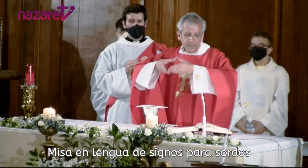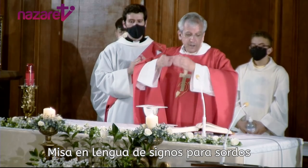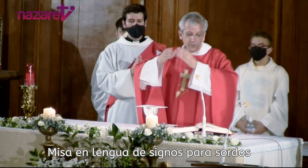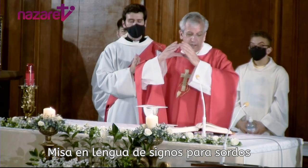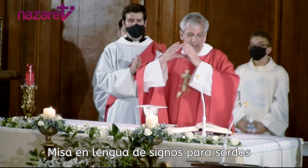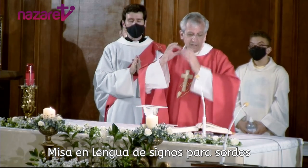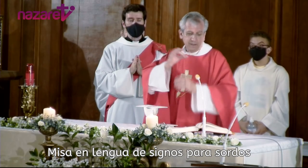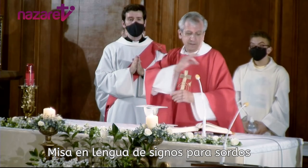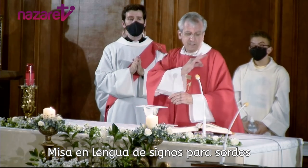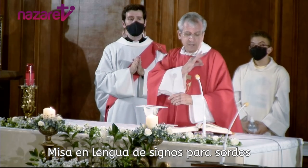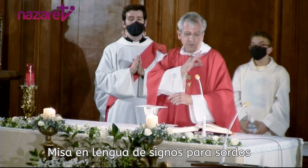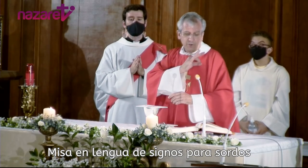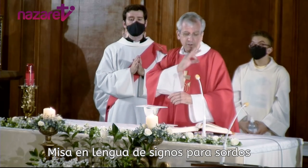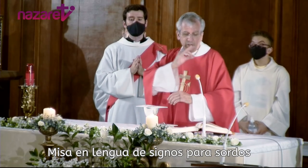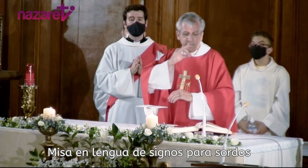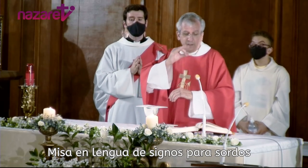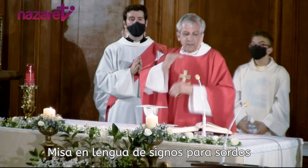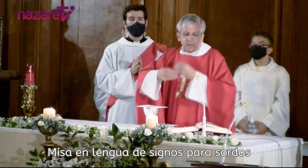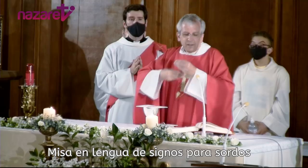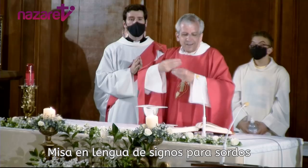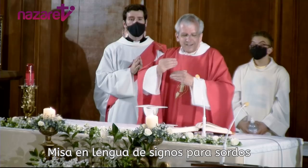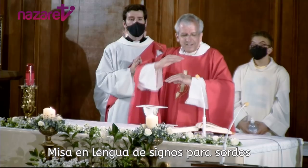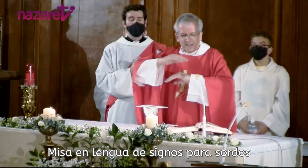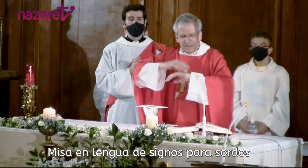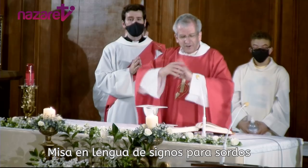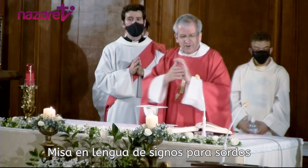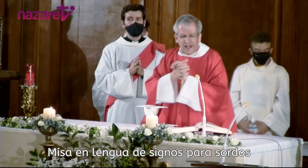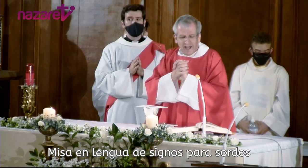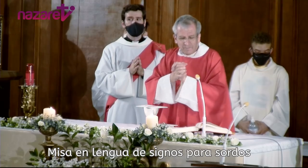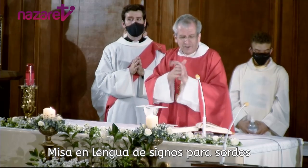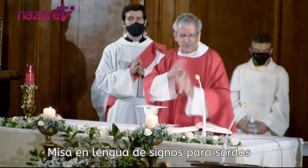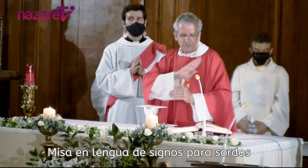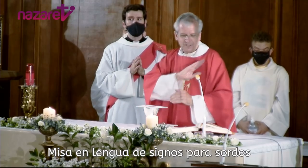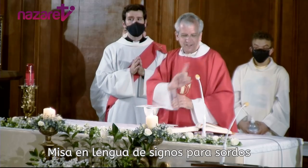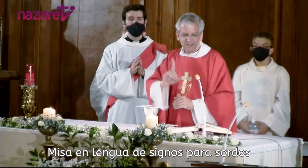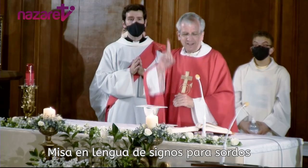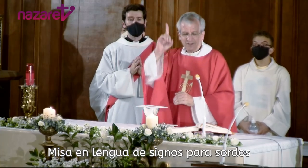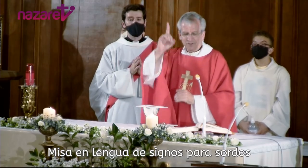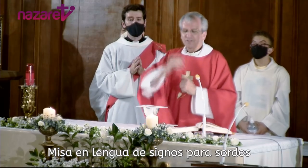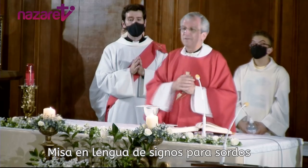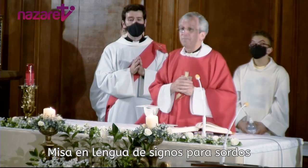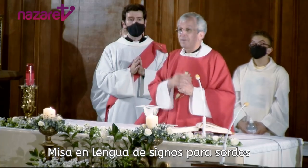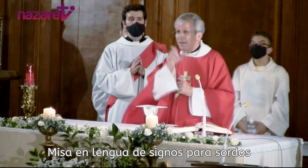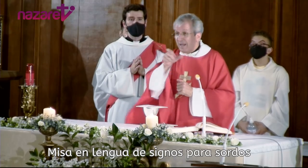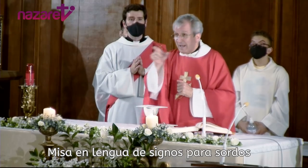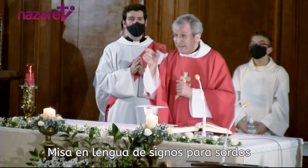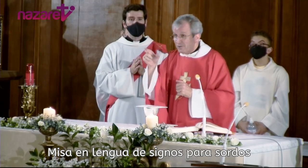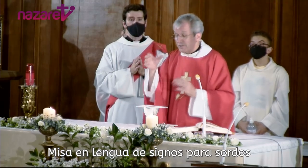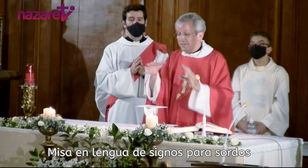Bebieron del cáliz del Señor y se hicieron amigos de Dios. Aquellos que